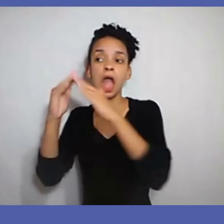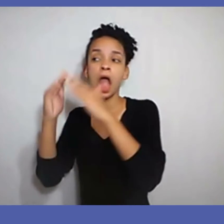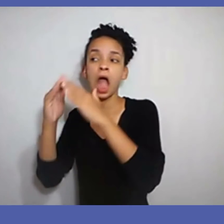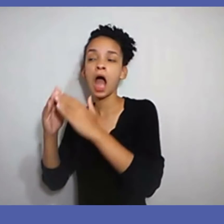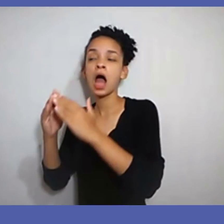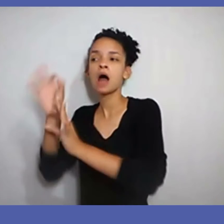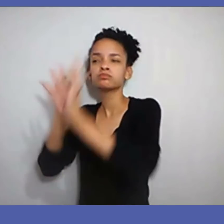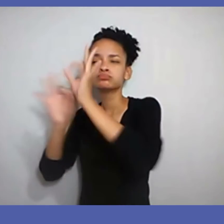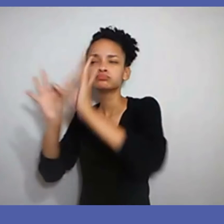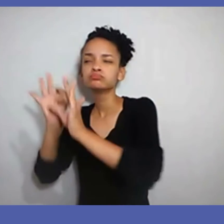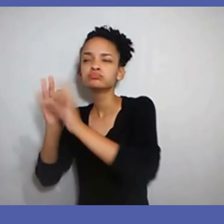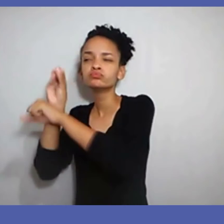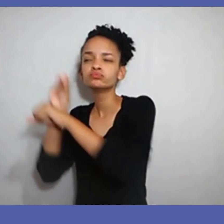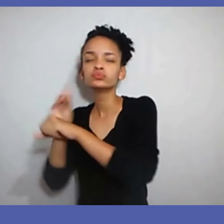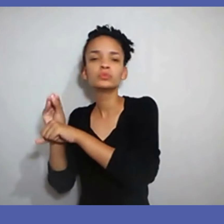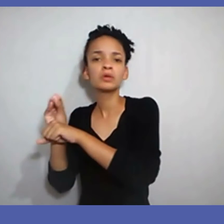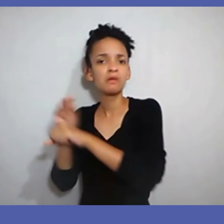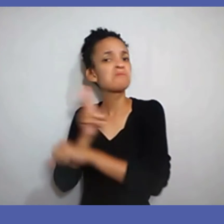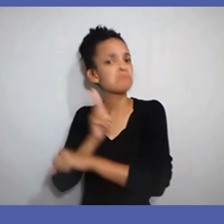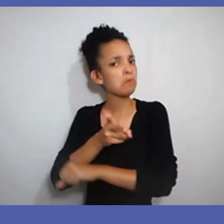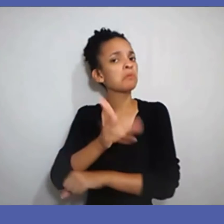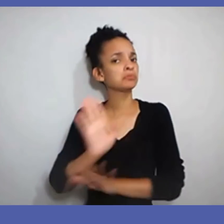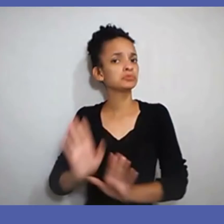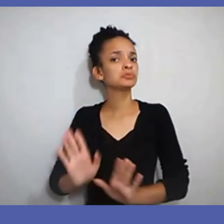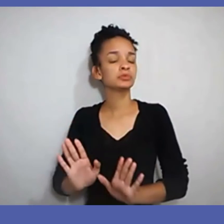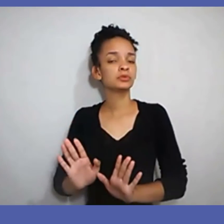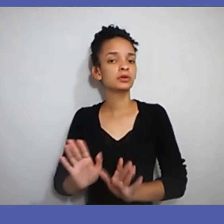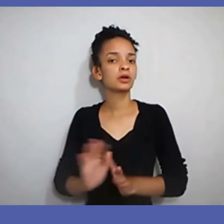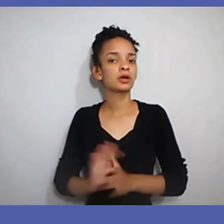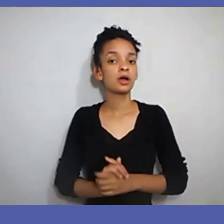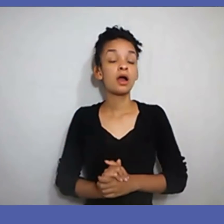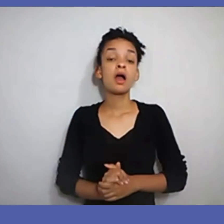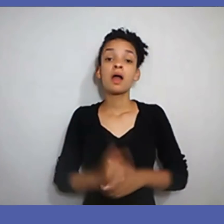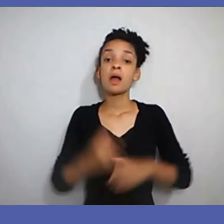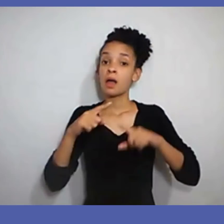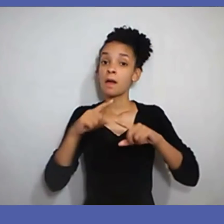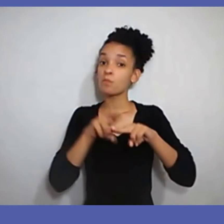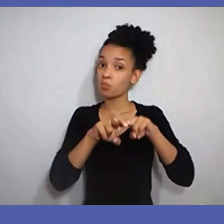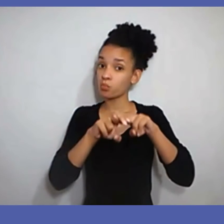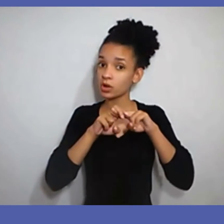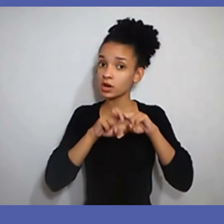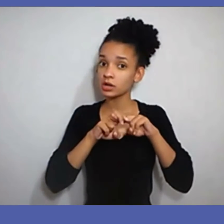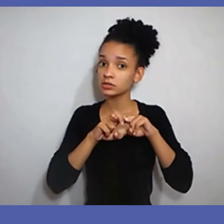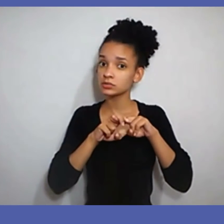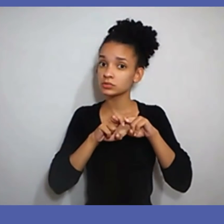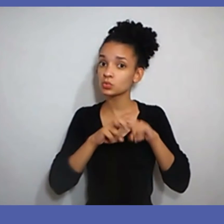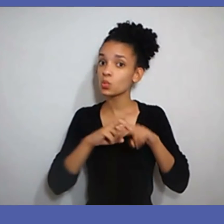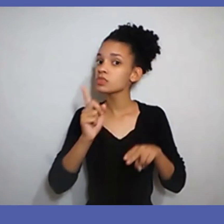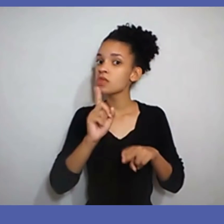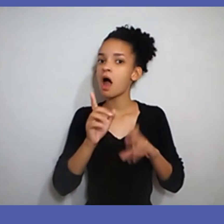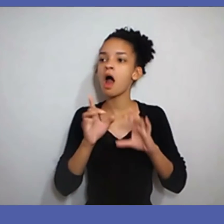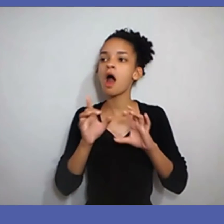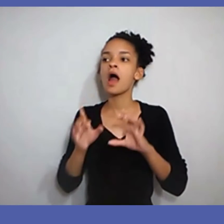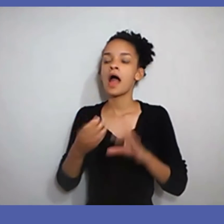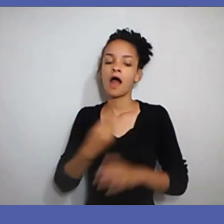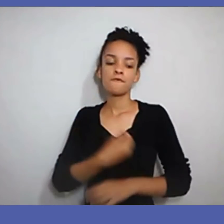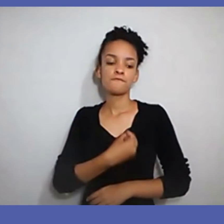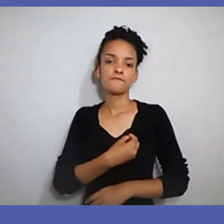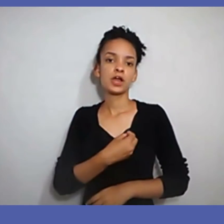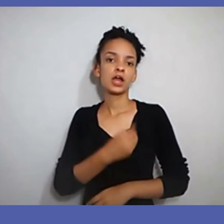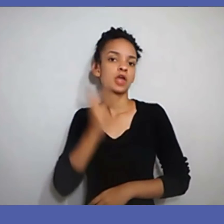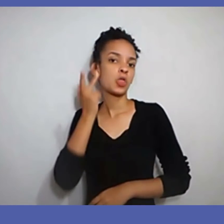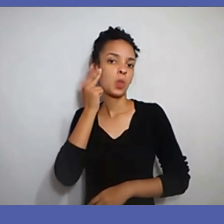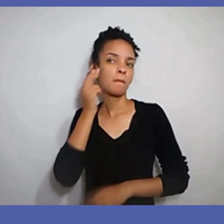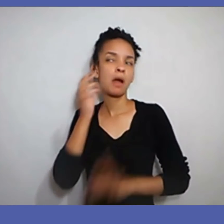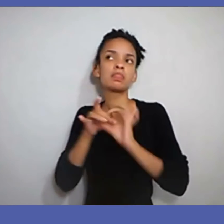família. Vamos continuar cuidando. Por isso, irmãos, não deixe de viver a vida normal. O senhor está voltando mais cedo, então não vou